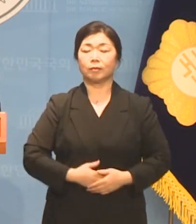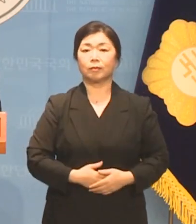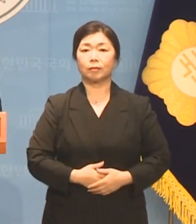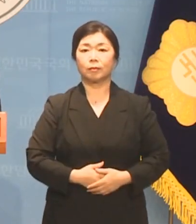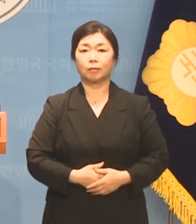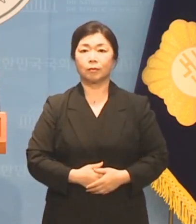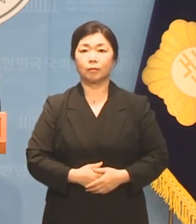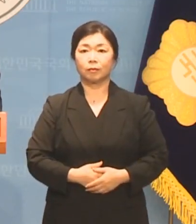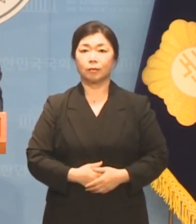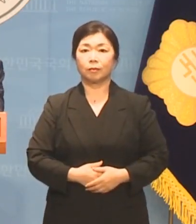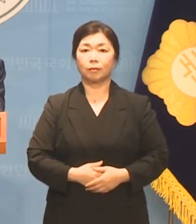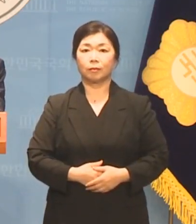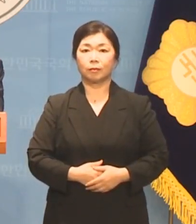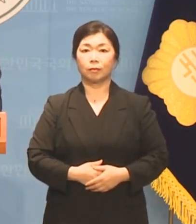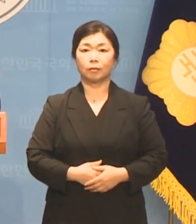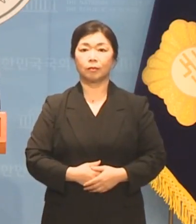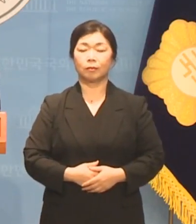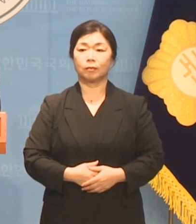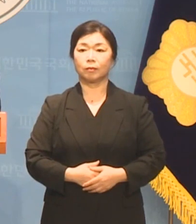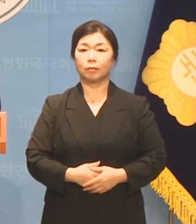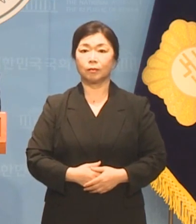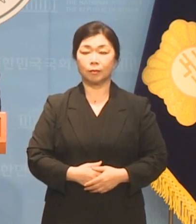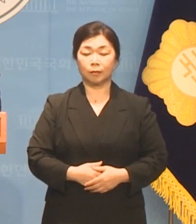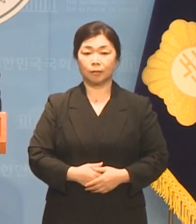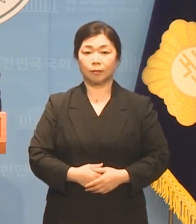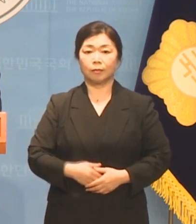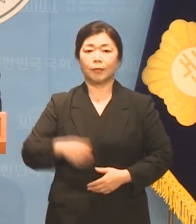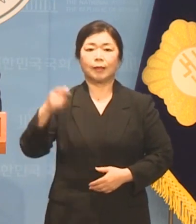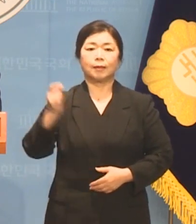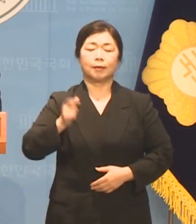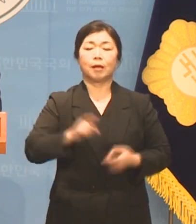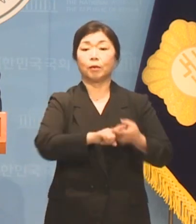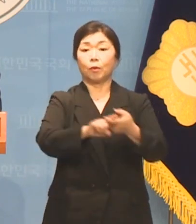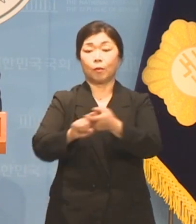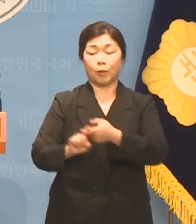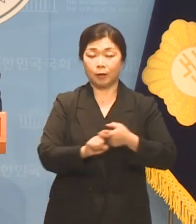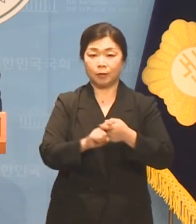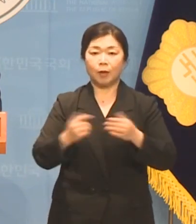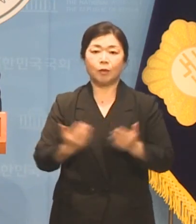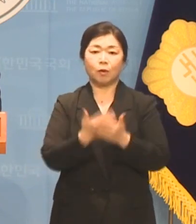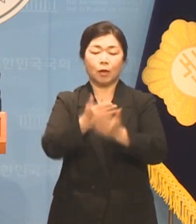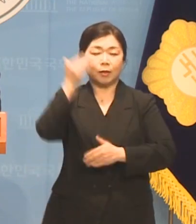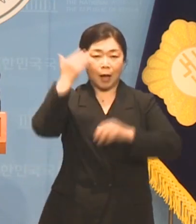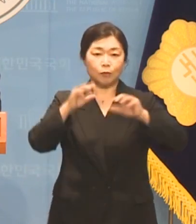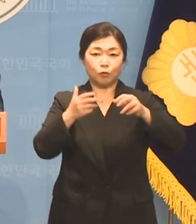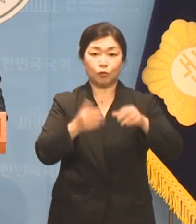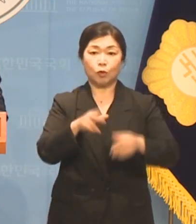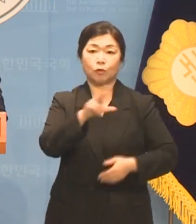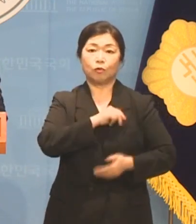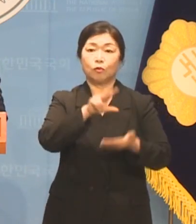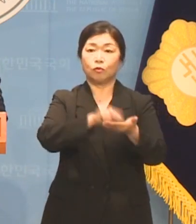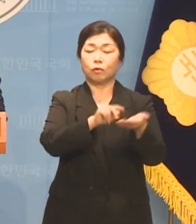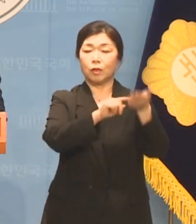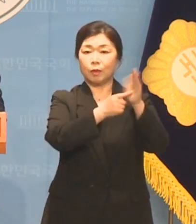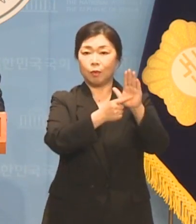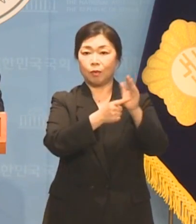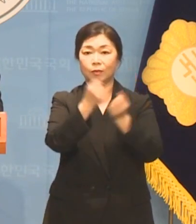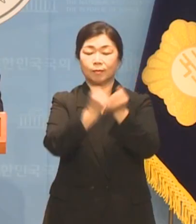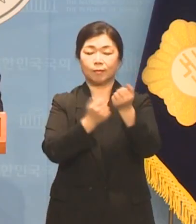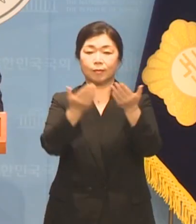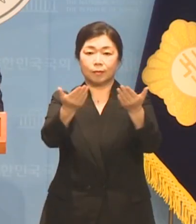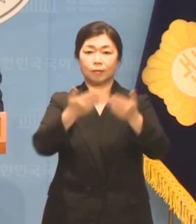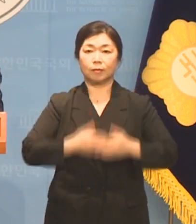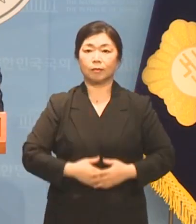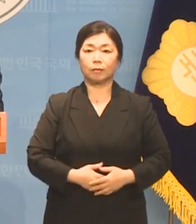보고 드리도록 하겠습니다. 튼튼한 동맹, 성장하는 대한민국을 주제로